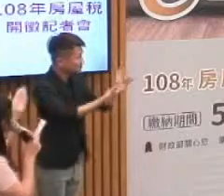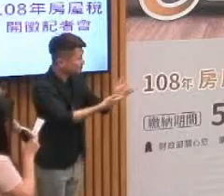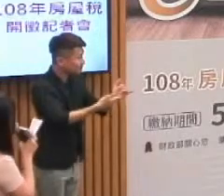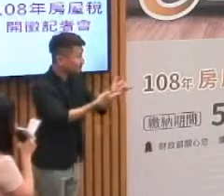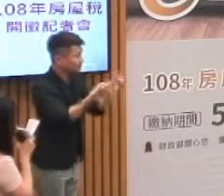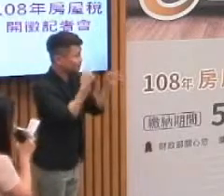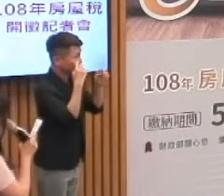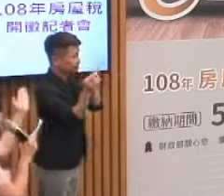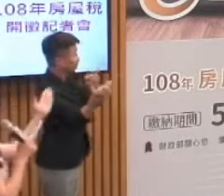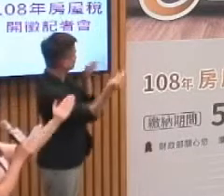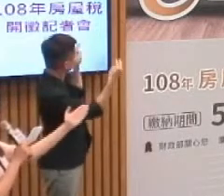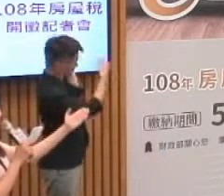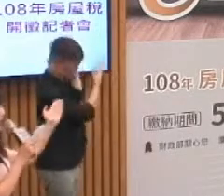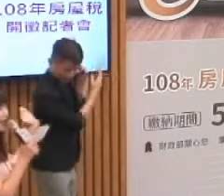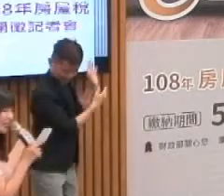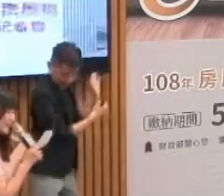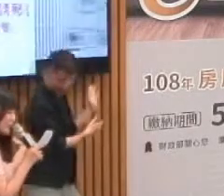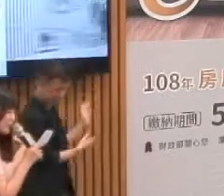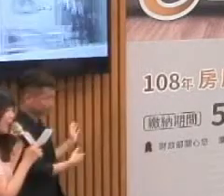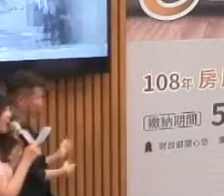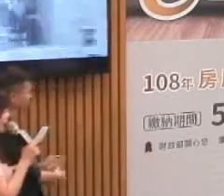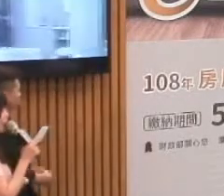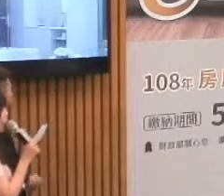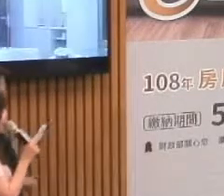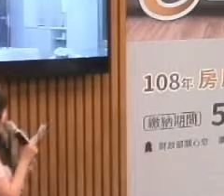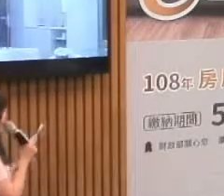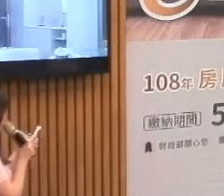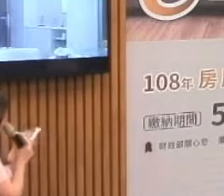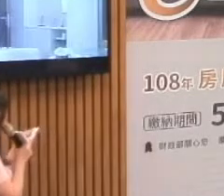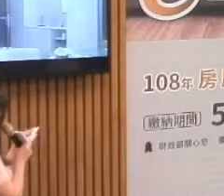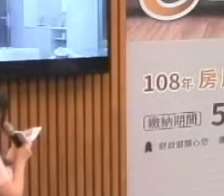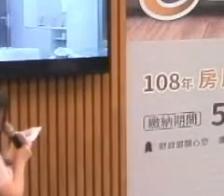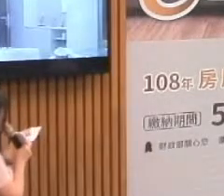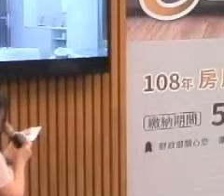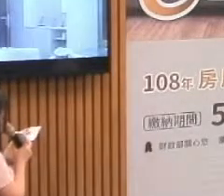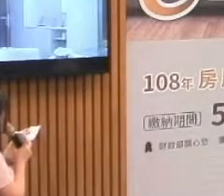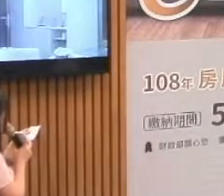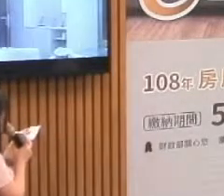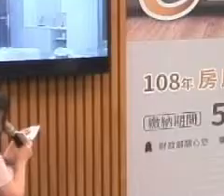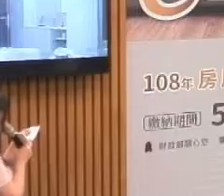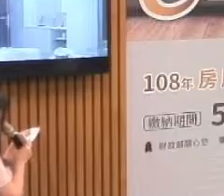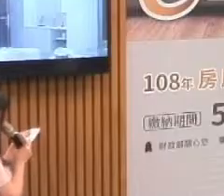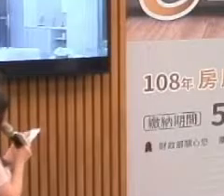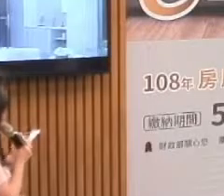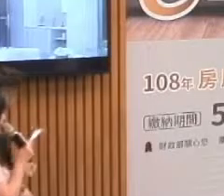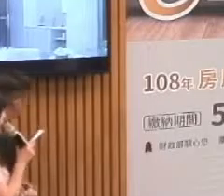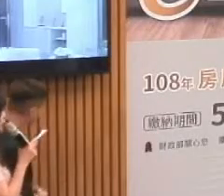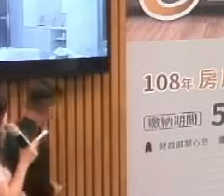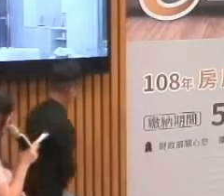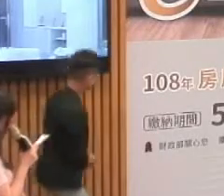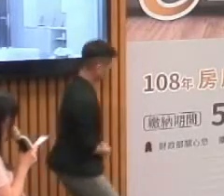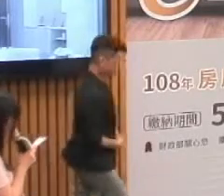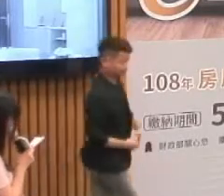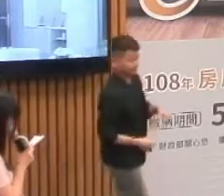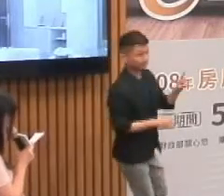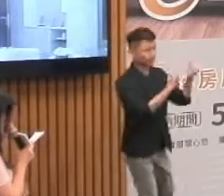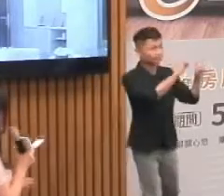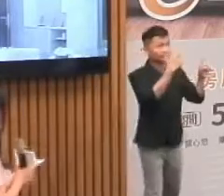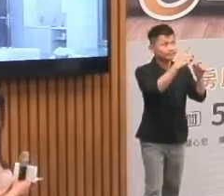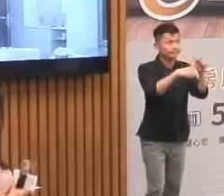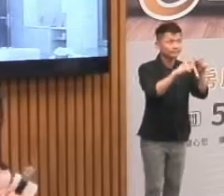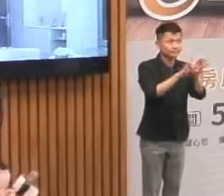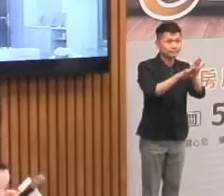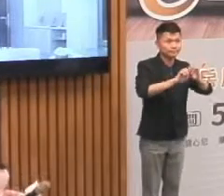跟您的目光转向我们左右两侧的荧幕，一同来观赏108年房屋税开征的宣导影